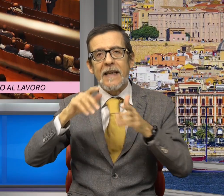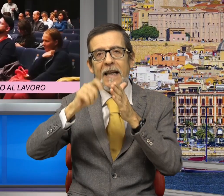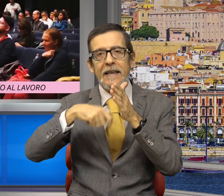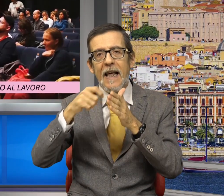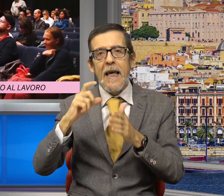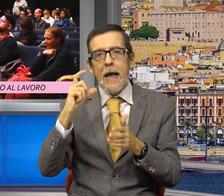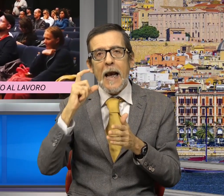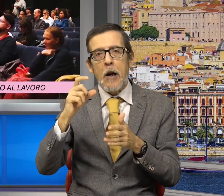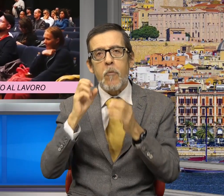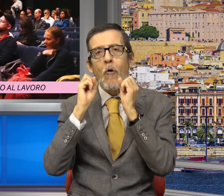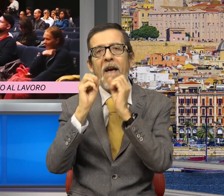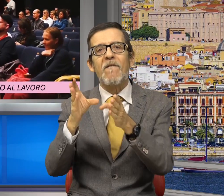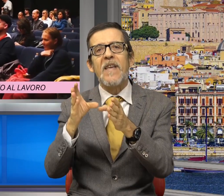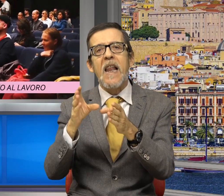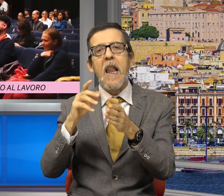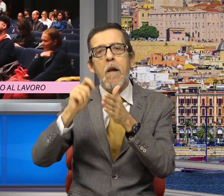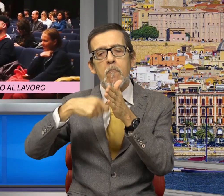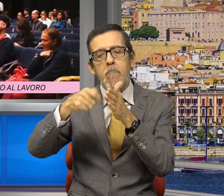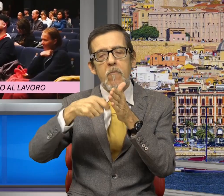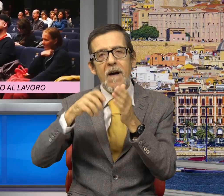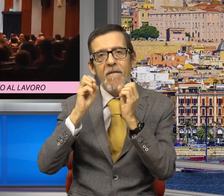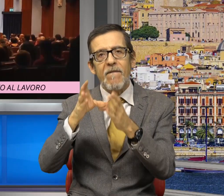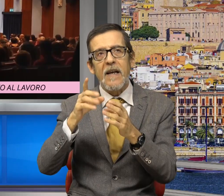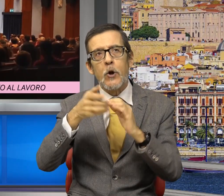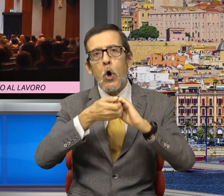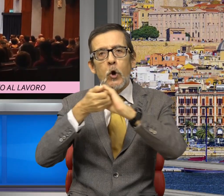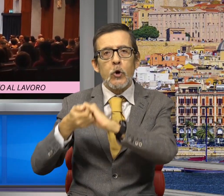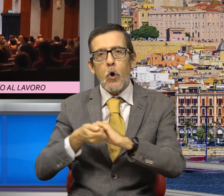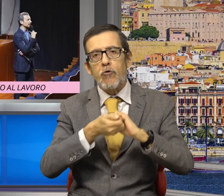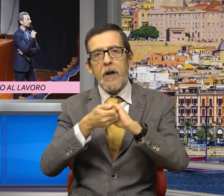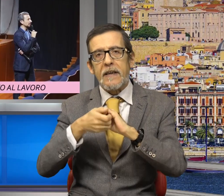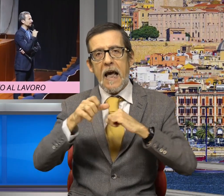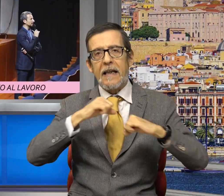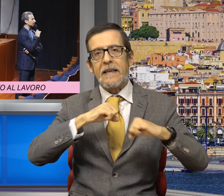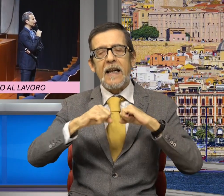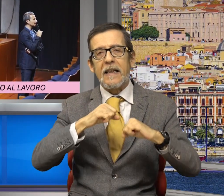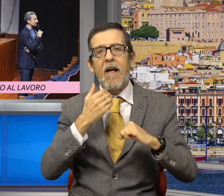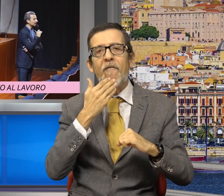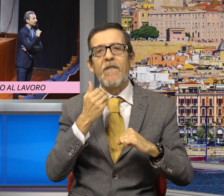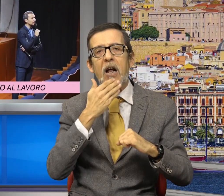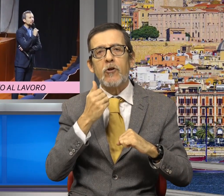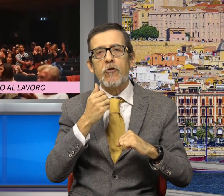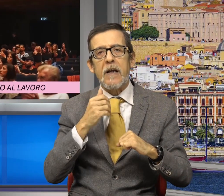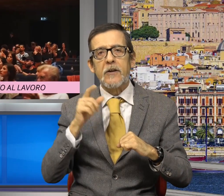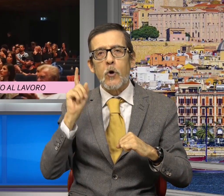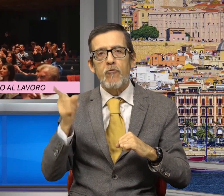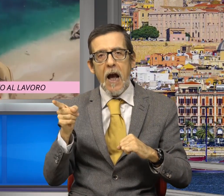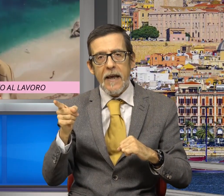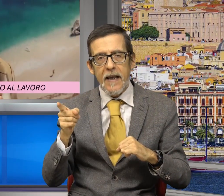manifestazione organizzata dalla società umanitaria locale sotto la direzione artistica di Francesco Giaia Via. L'evento è stato presentato all'interno